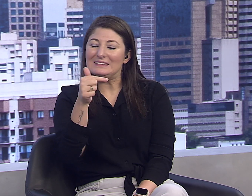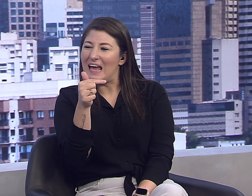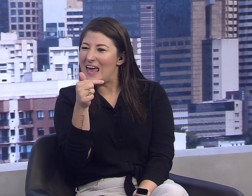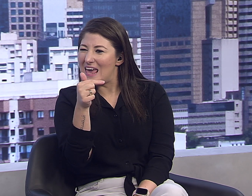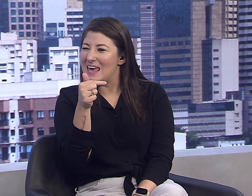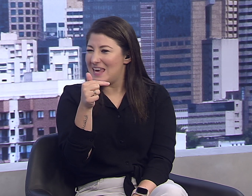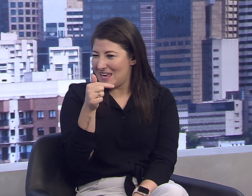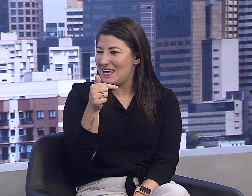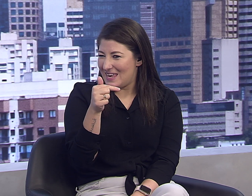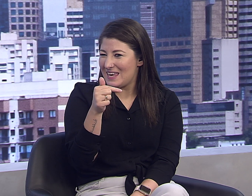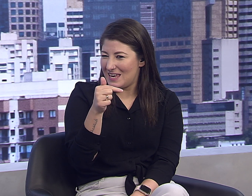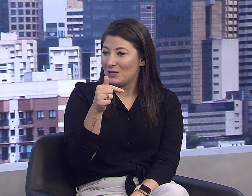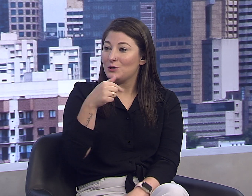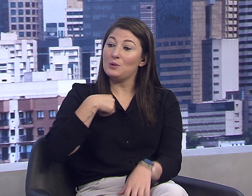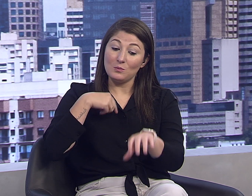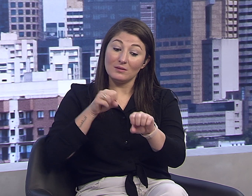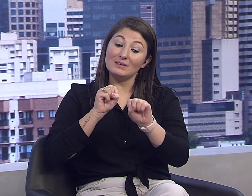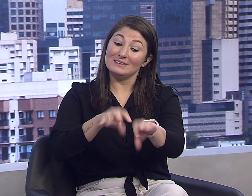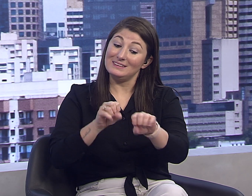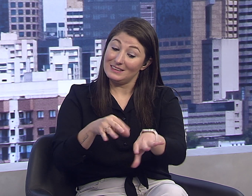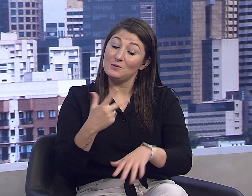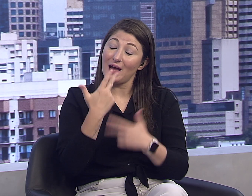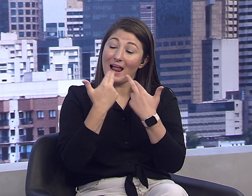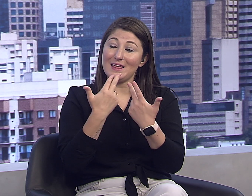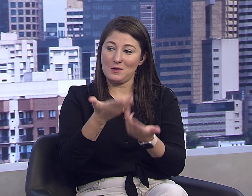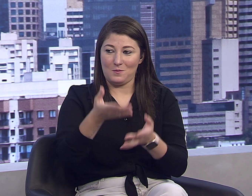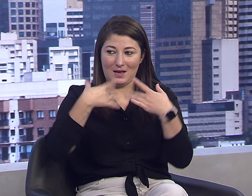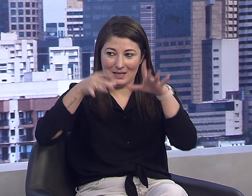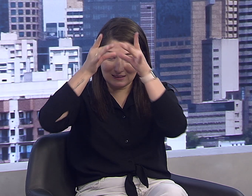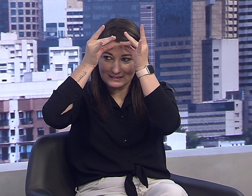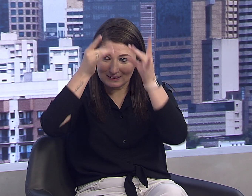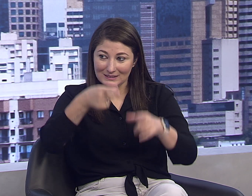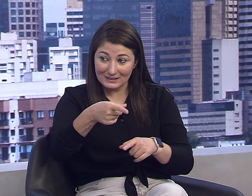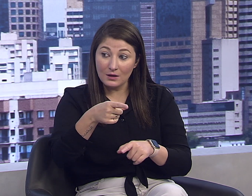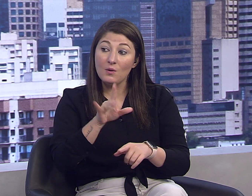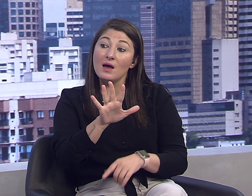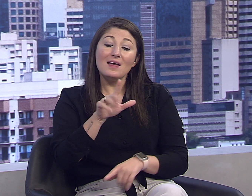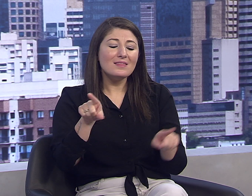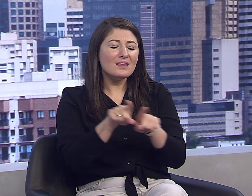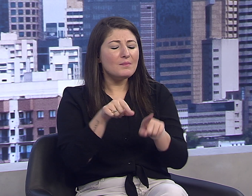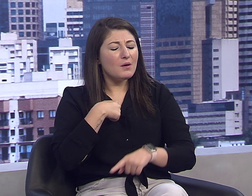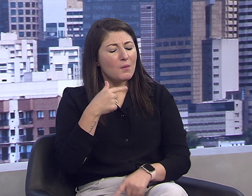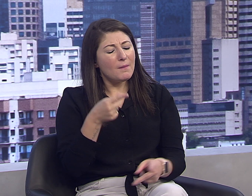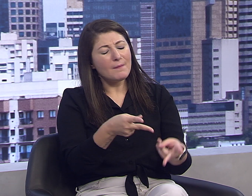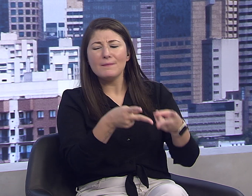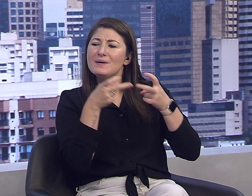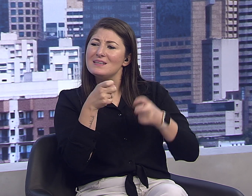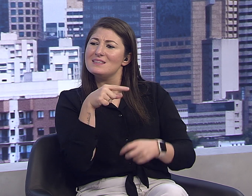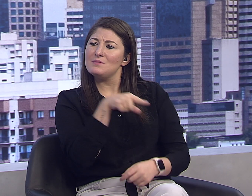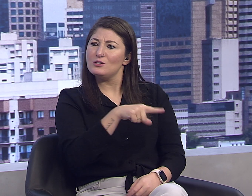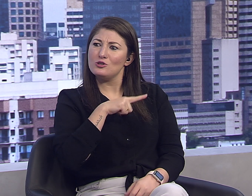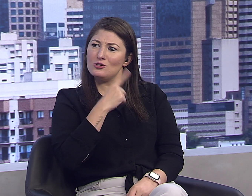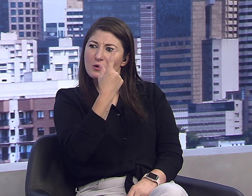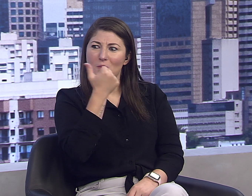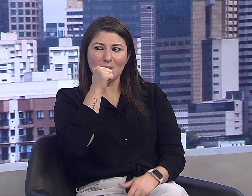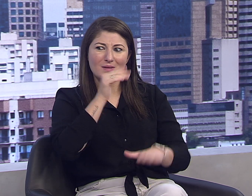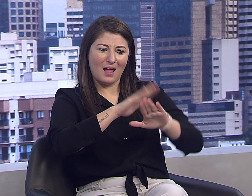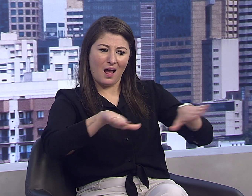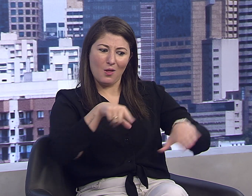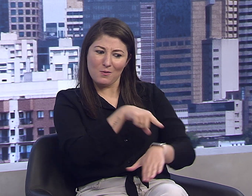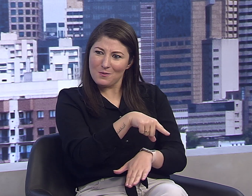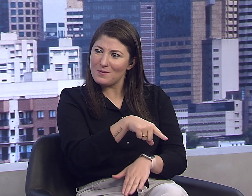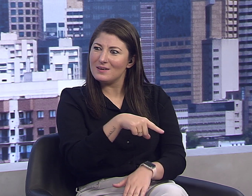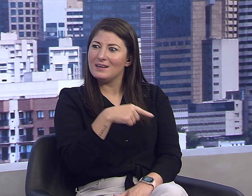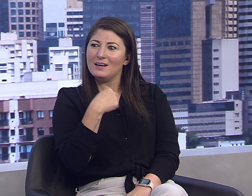surdos, os alunos eles tinham por volta de 7 anos de idade e estavam ensinando, eles estavam na fase de alfabetização, né, de